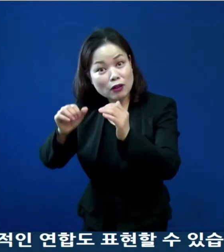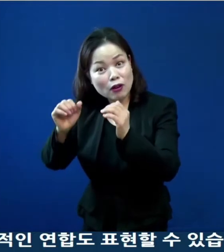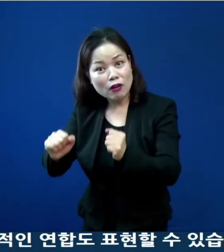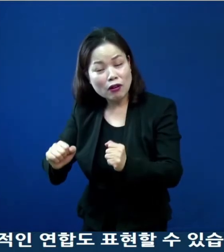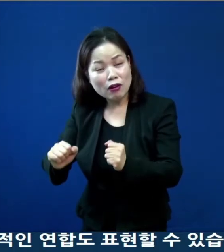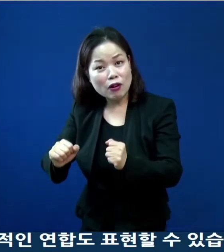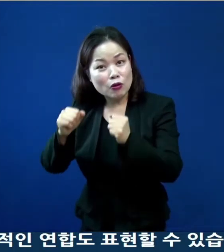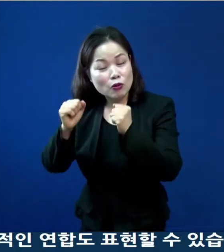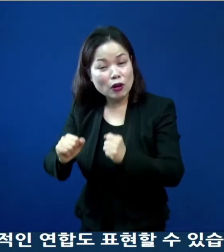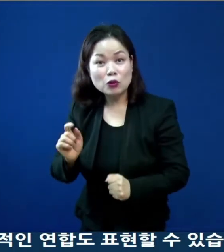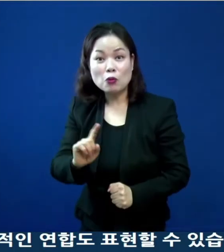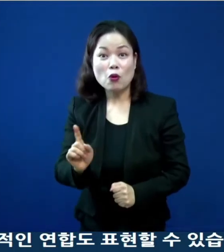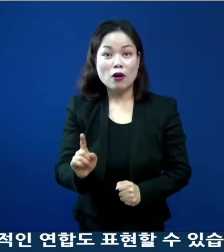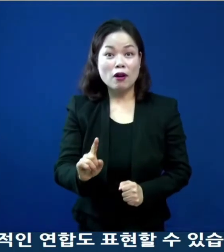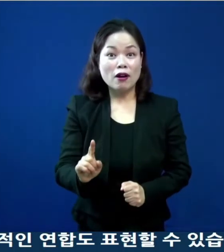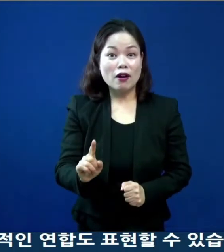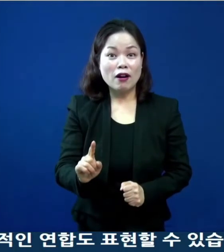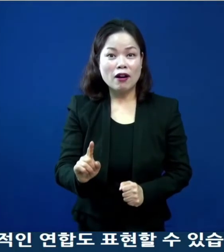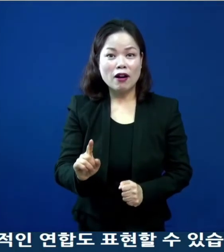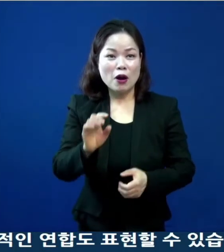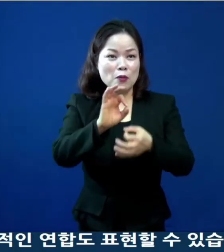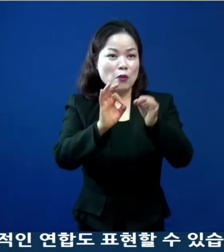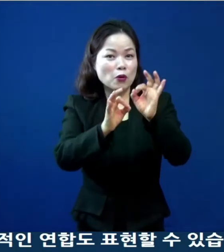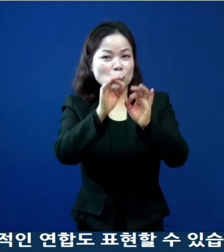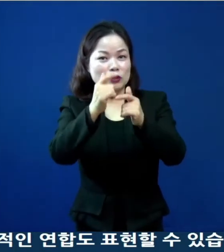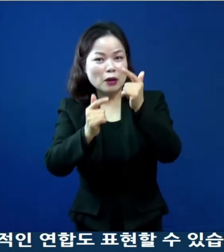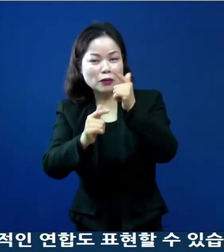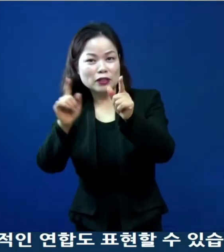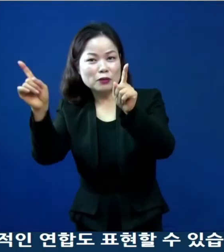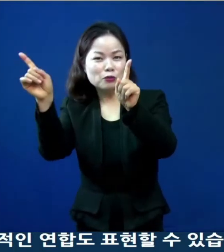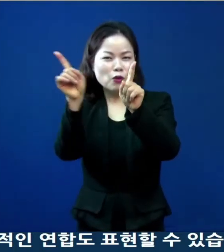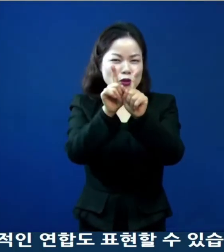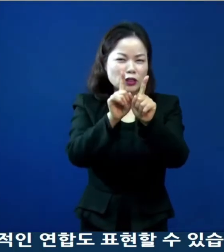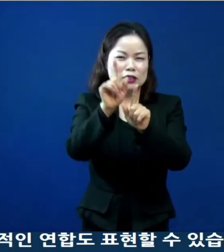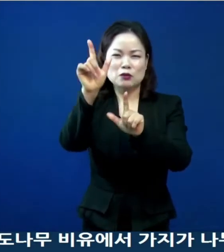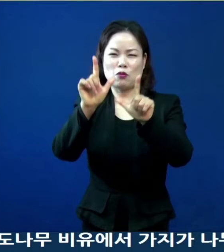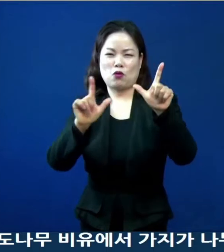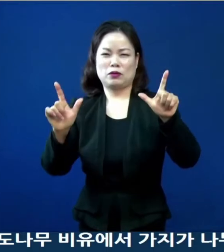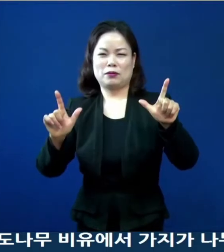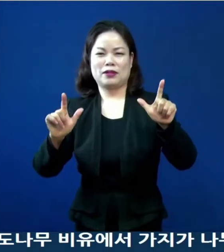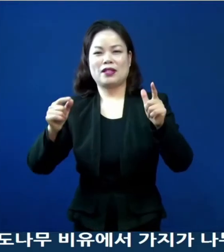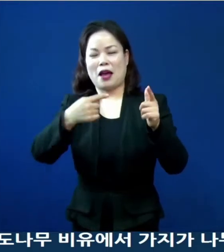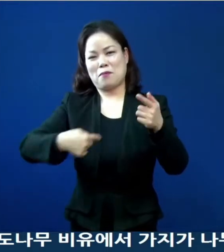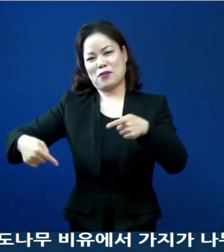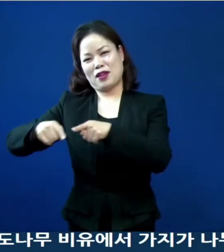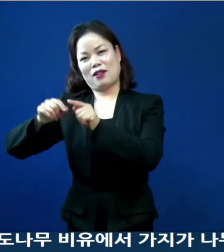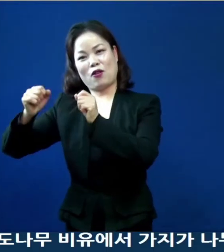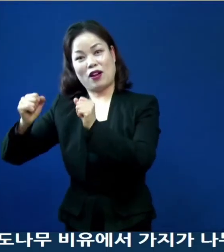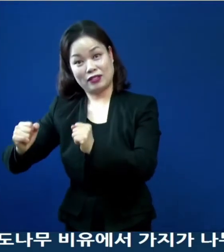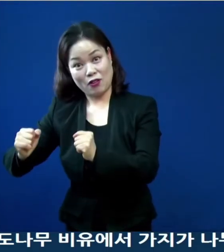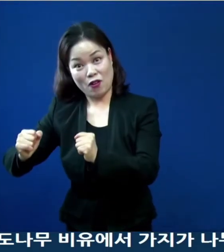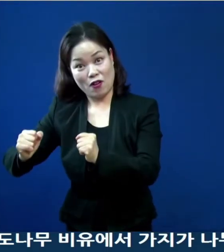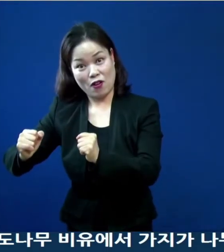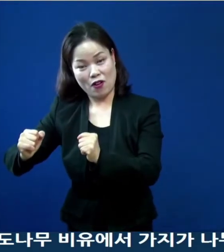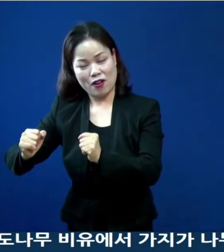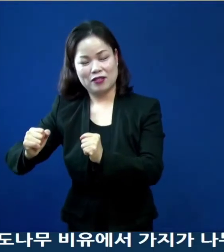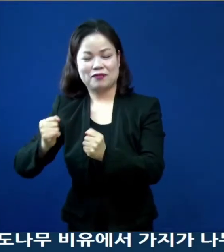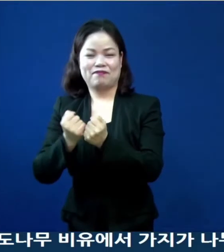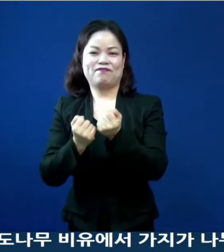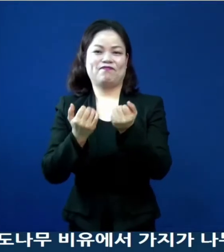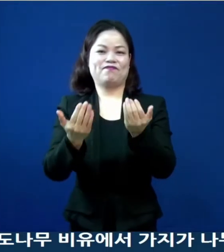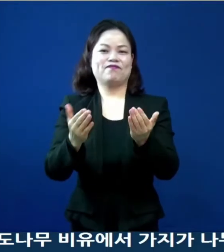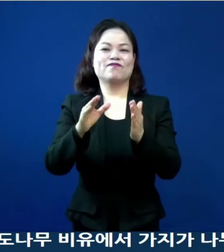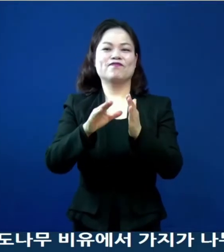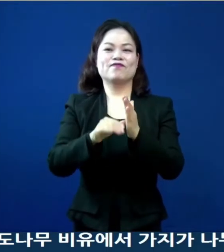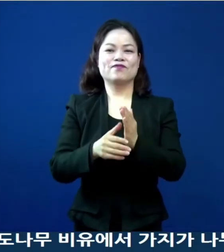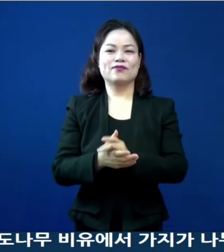어떻게 거한다는 게 뭐야? 포도나무 가지가 포도나무에 붙어 있는 모습, 이것이 거하는 것이다, 이렇게 설명을 한 것이죠.